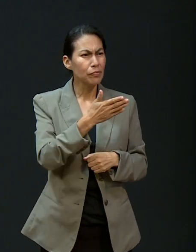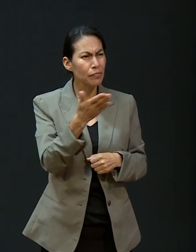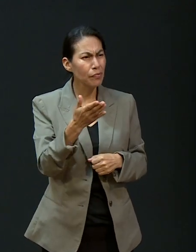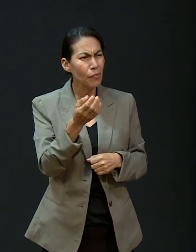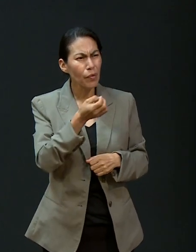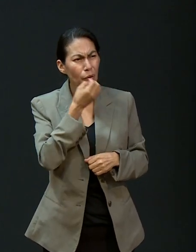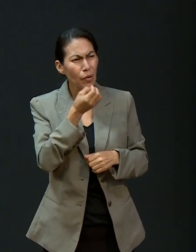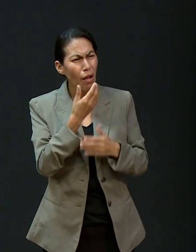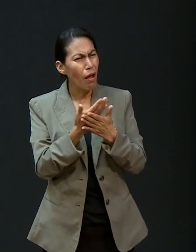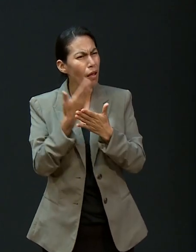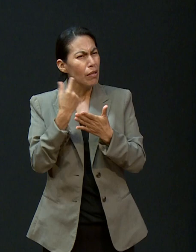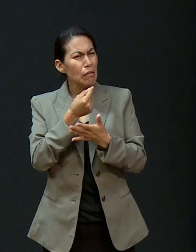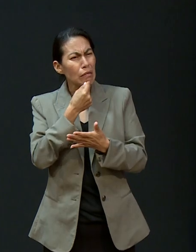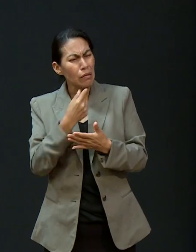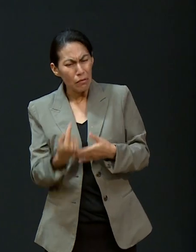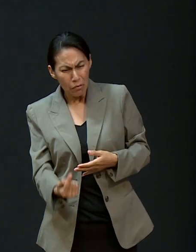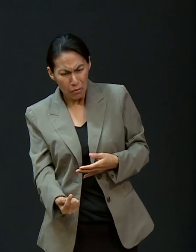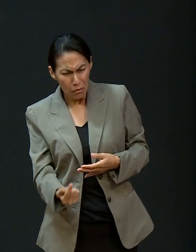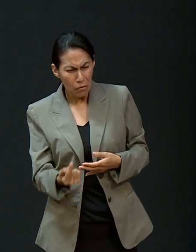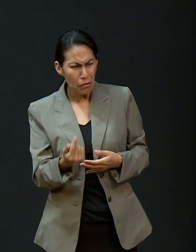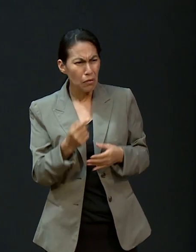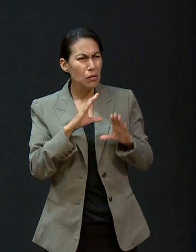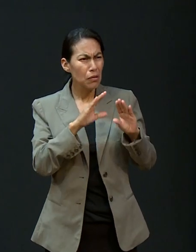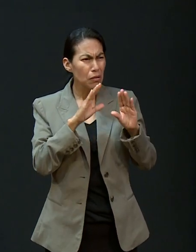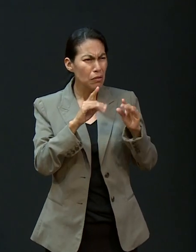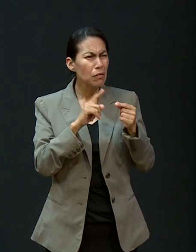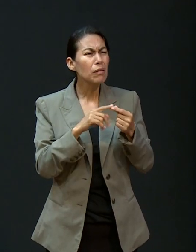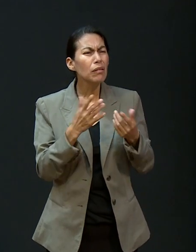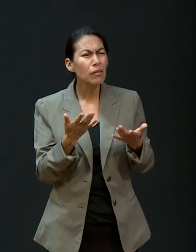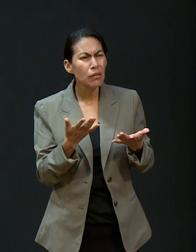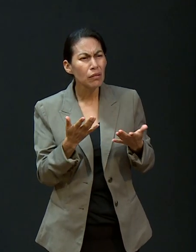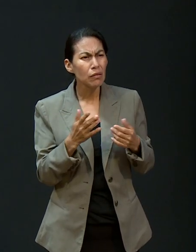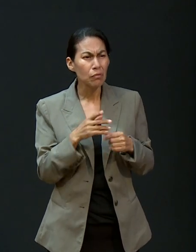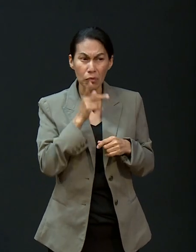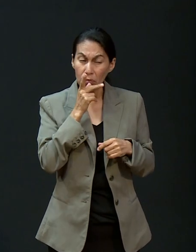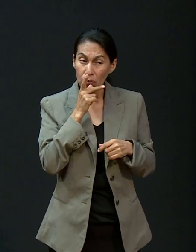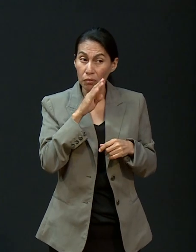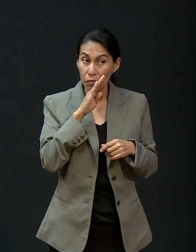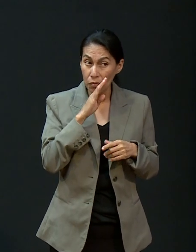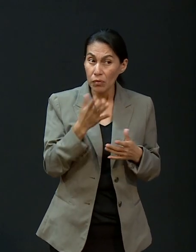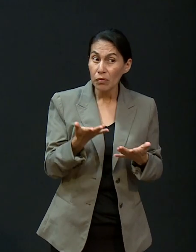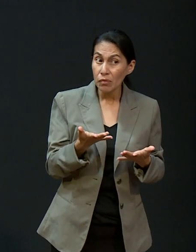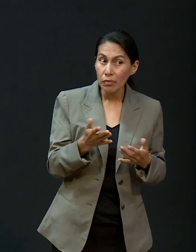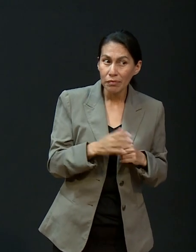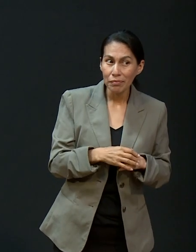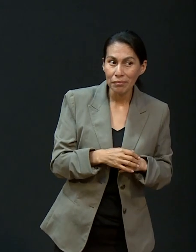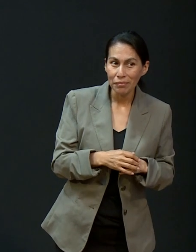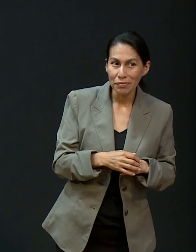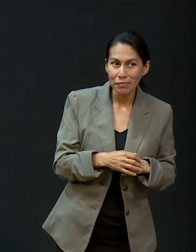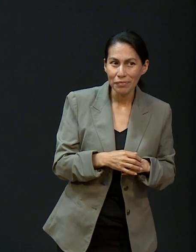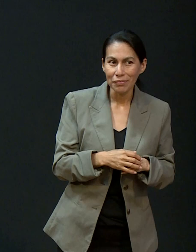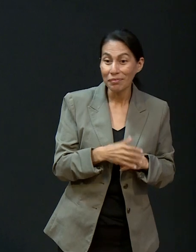¿Dónde aprendieron a orar? ¿Ustedes de pequeño? ¿Alguien les enseñó? ¿Su familia? ¿Su mamá? ¿Su papá?